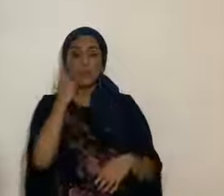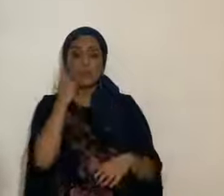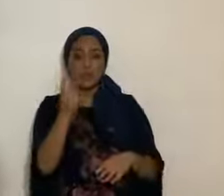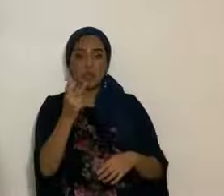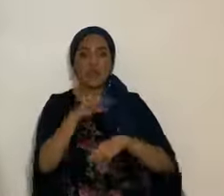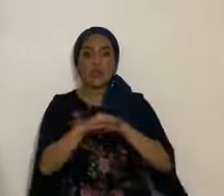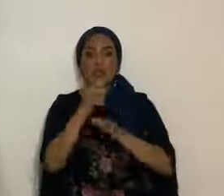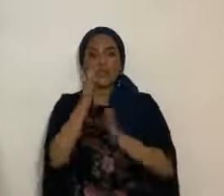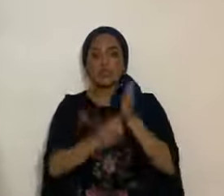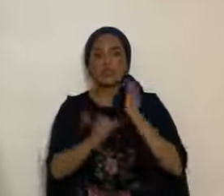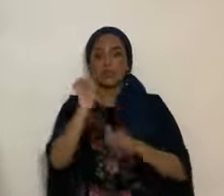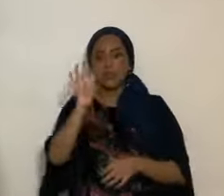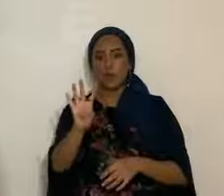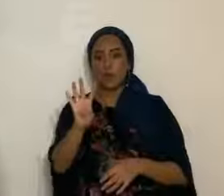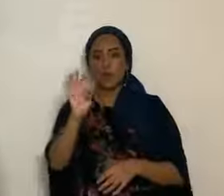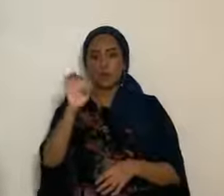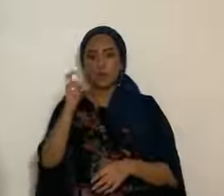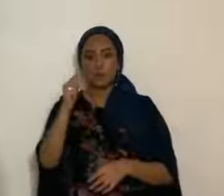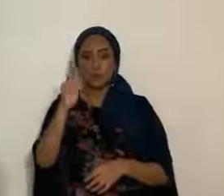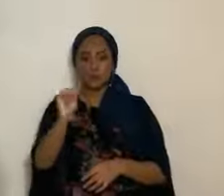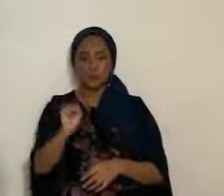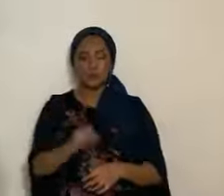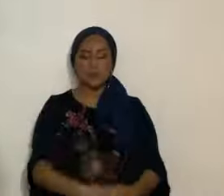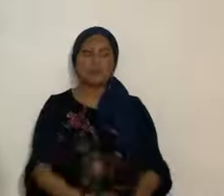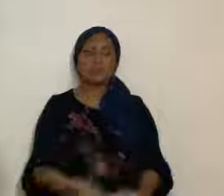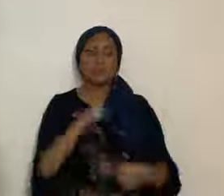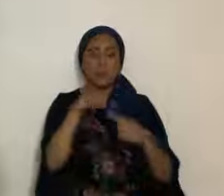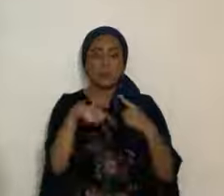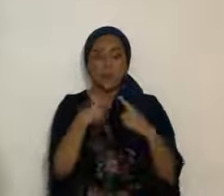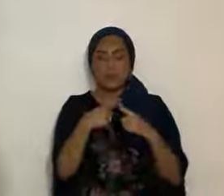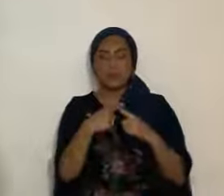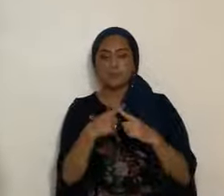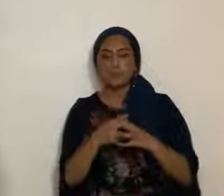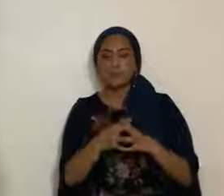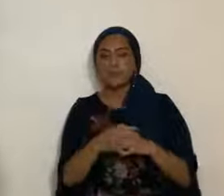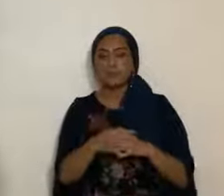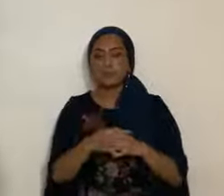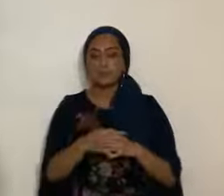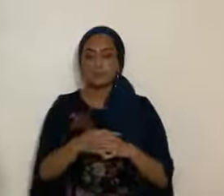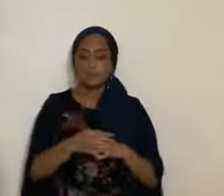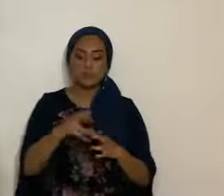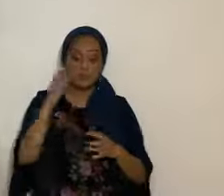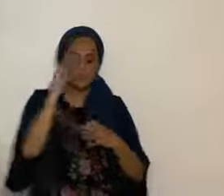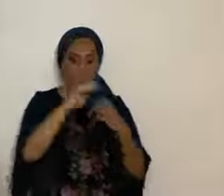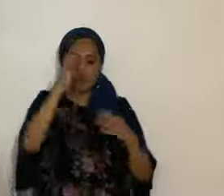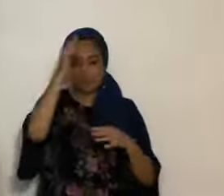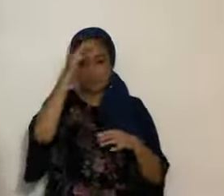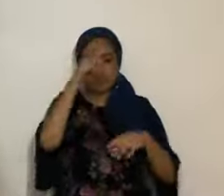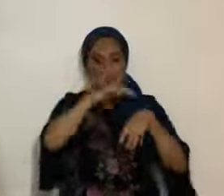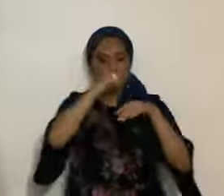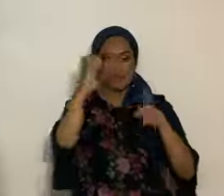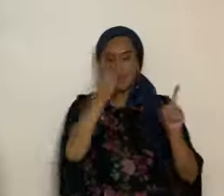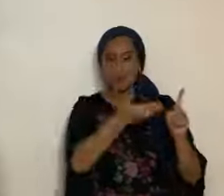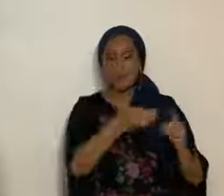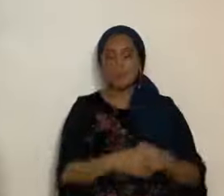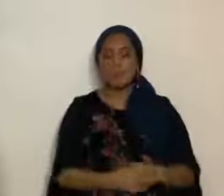el capítulo 4 de Éxodo, cuando precisamente es que el Eterno lo manda. Una